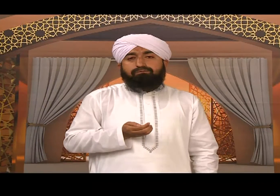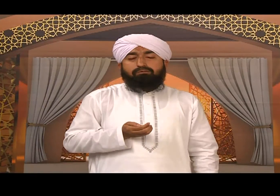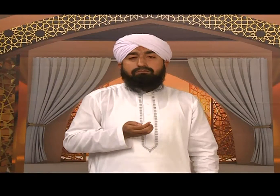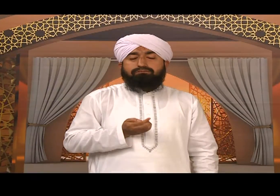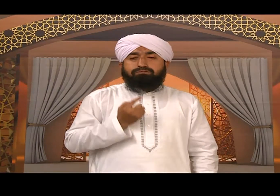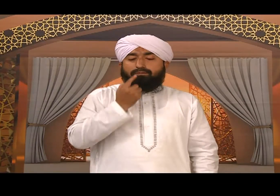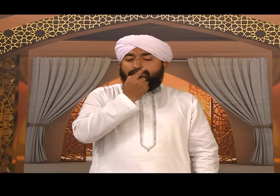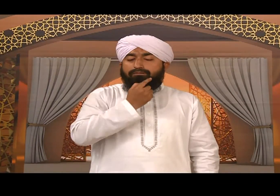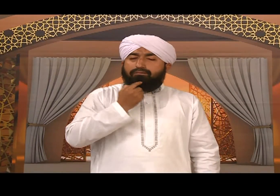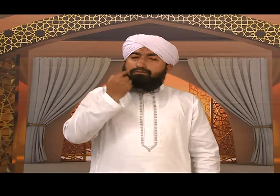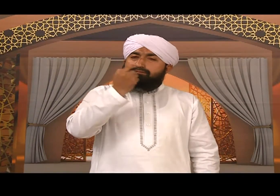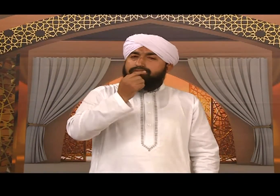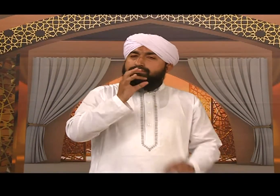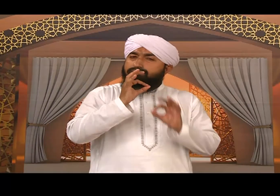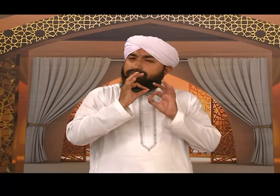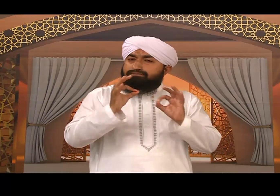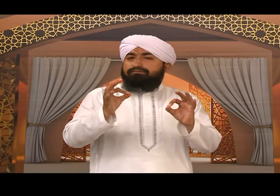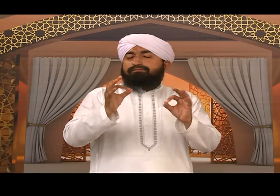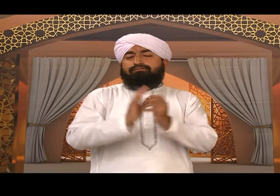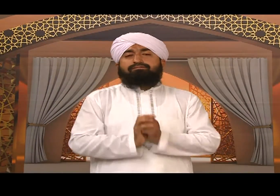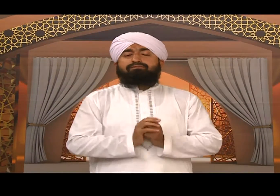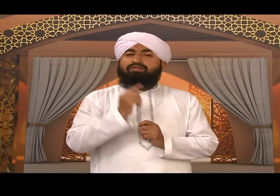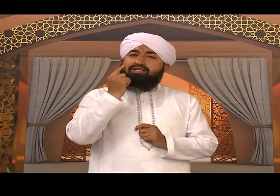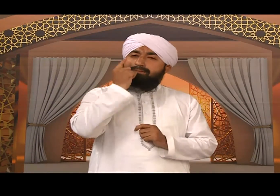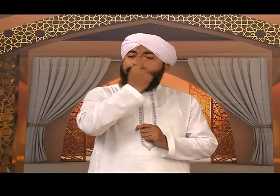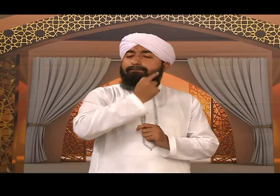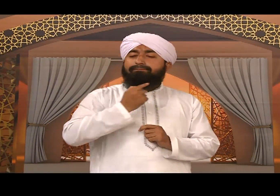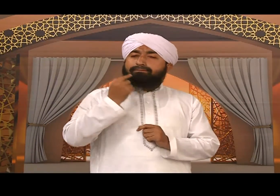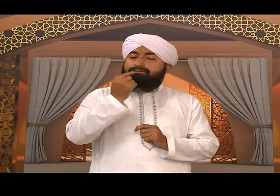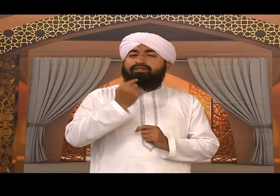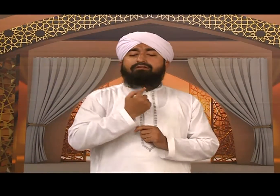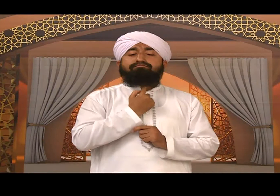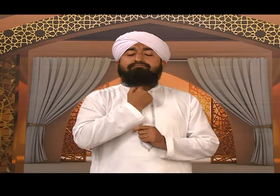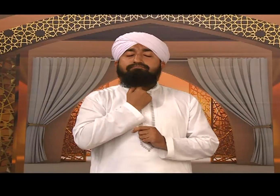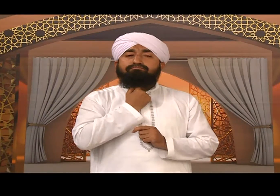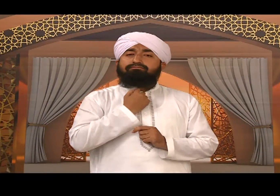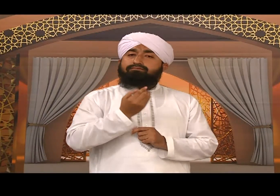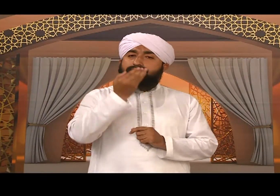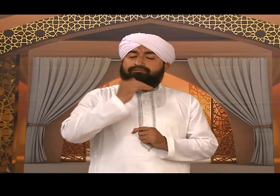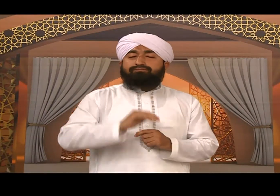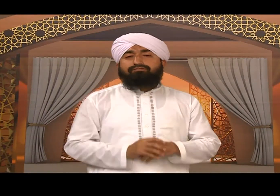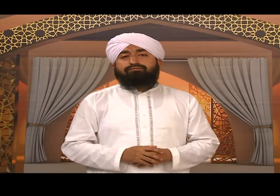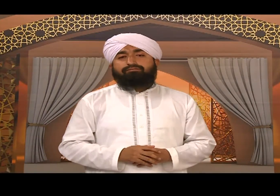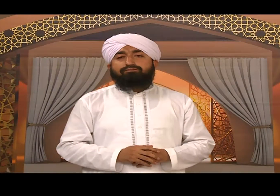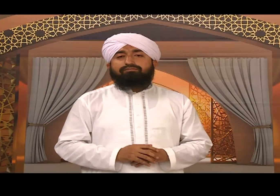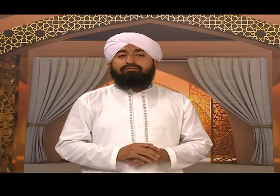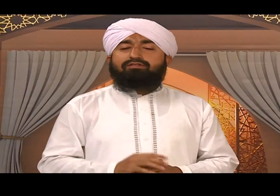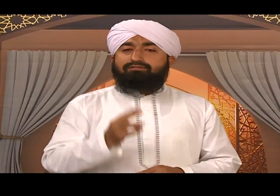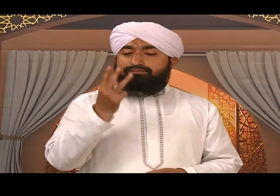کر کے اس طرح 3 کلیاں کیجیے کہ ہر بار منہ کے ہر پرزے پر حلق کے کنارے تک پانی بہہ جائے۔ 3 چلو